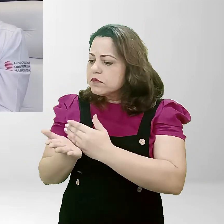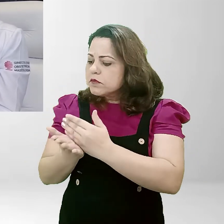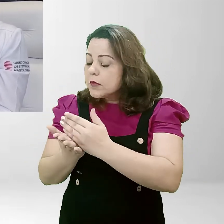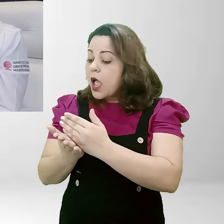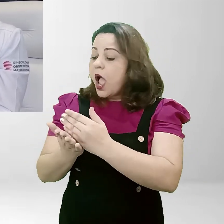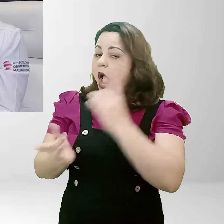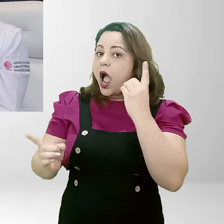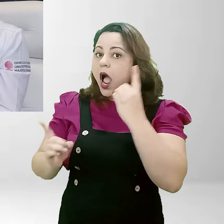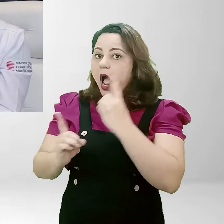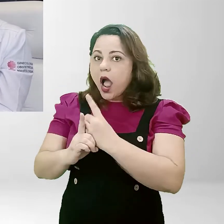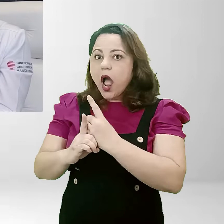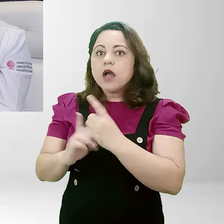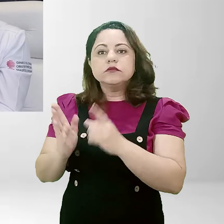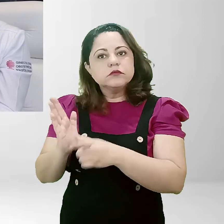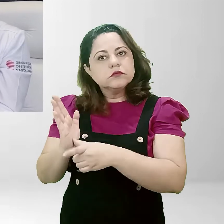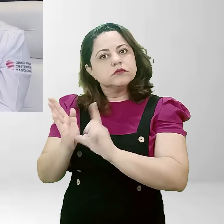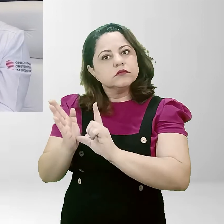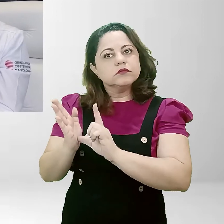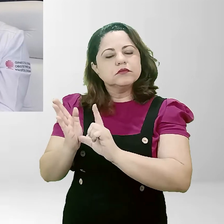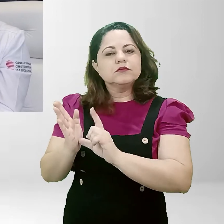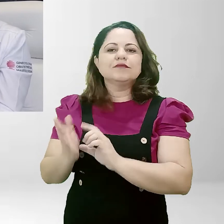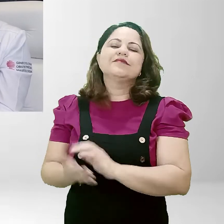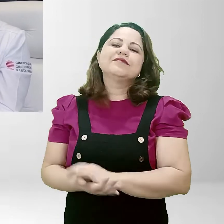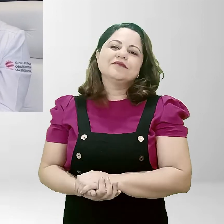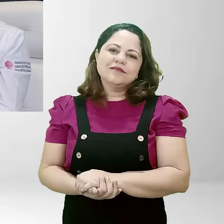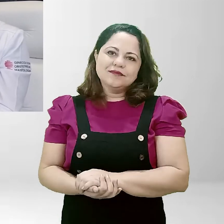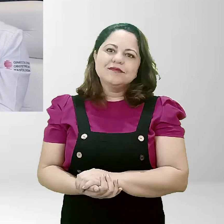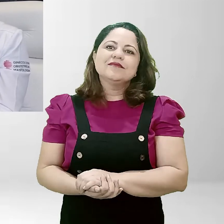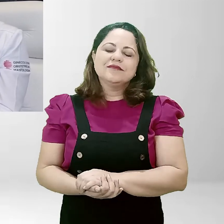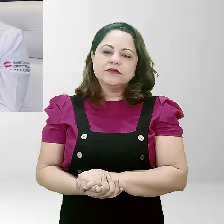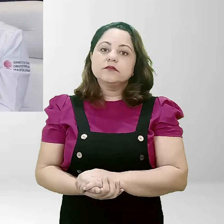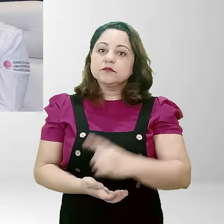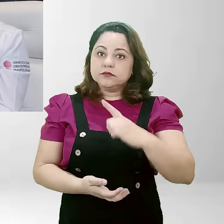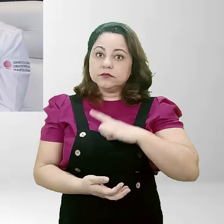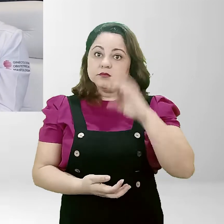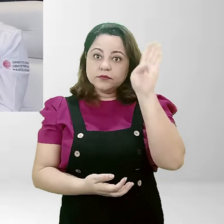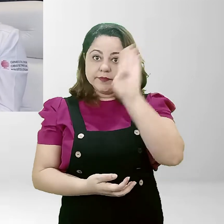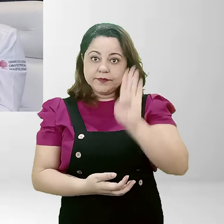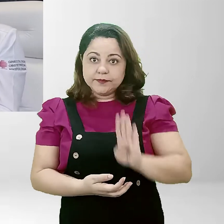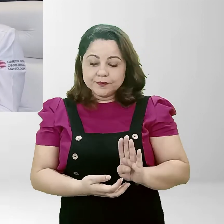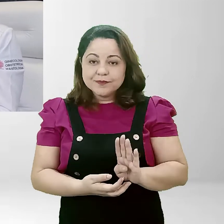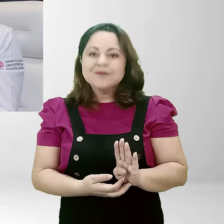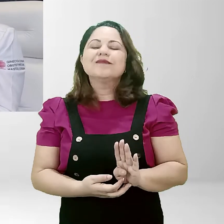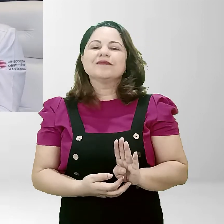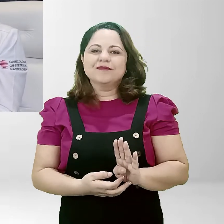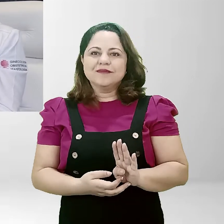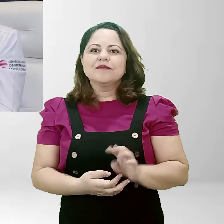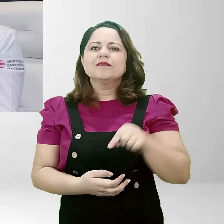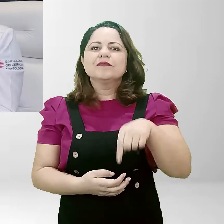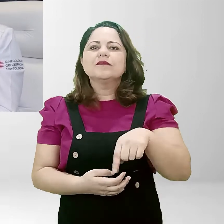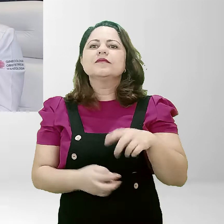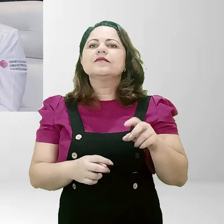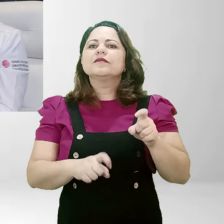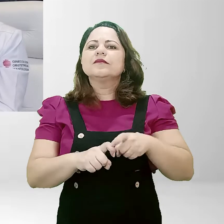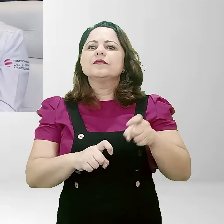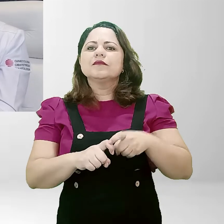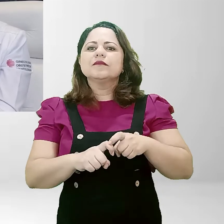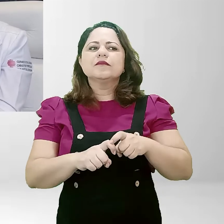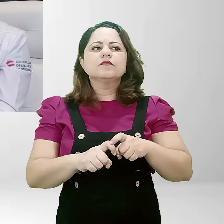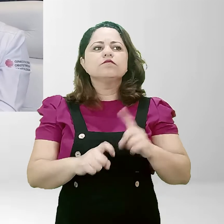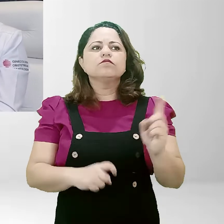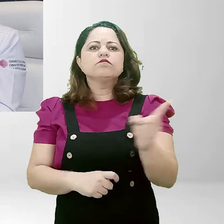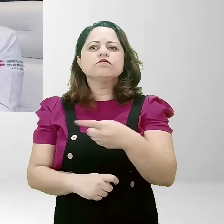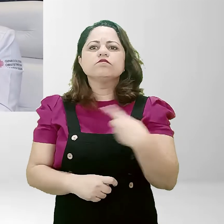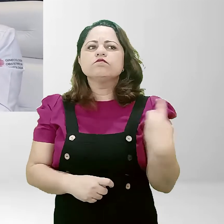a gente tem como rastreamento populacional no Brasil a mamografia anual a partir dos 40 anos. É o que a Sociedade Brasileira de